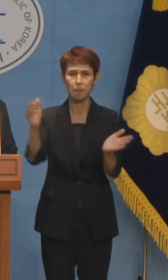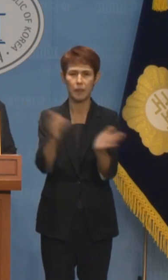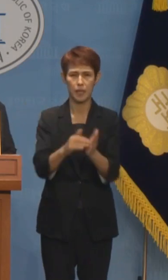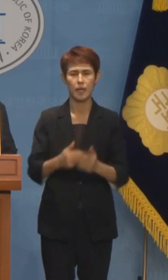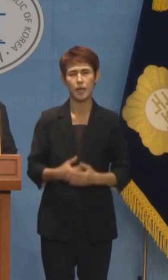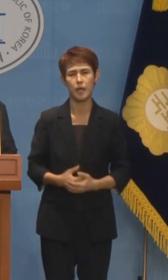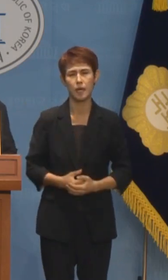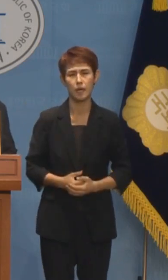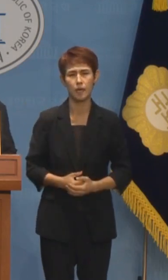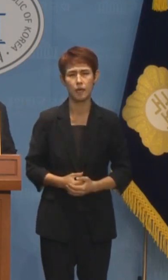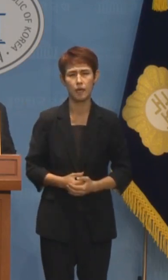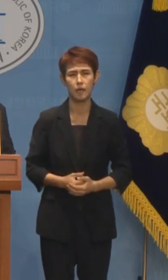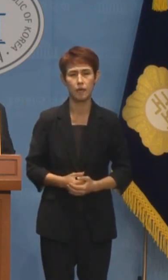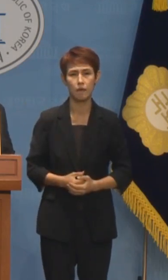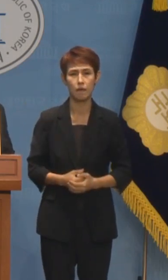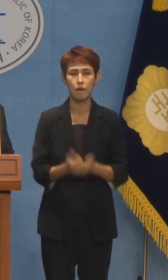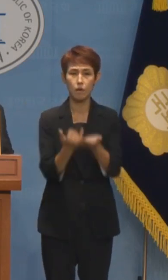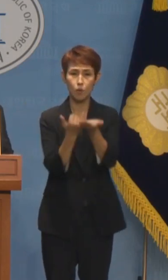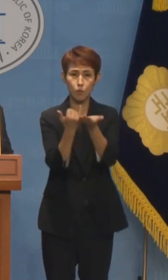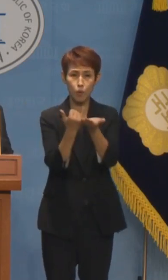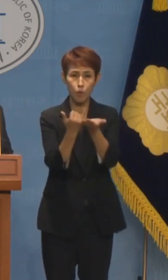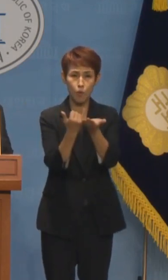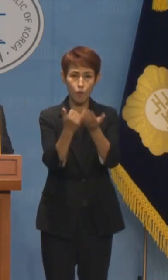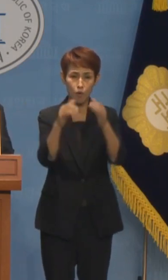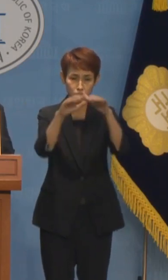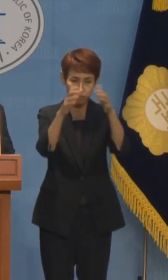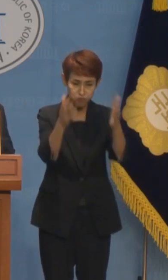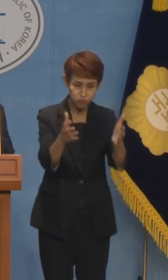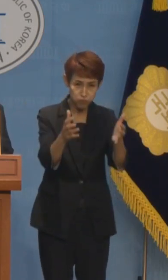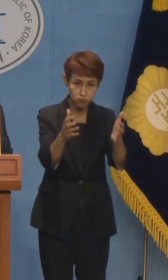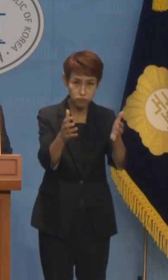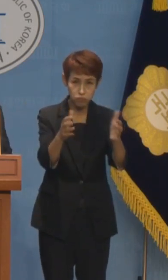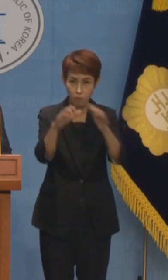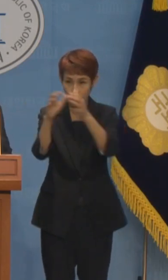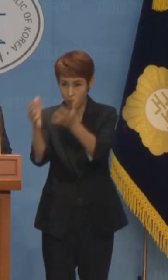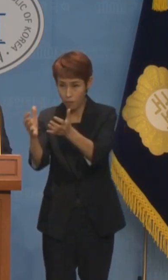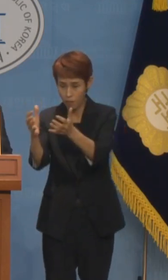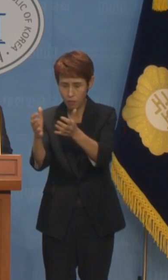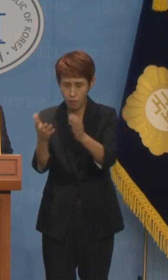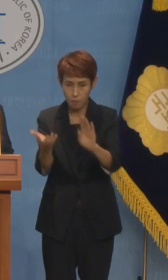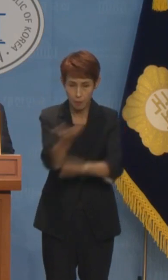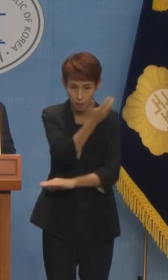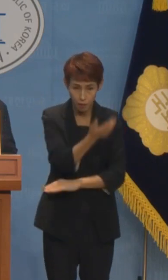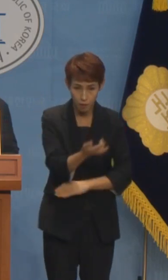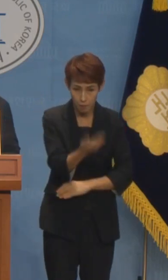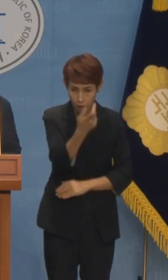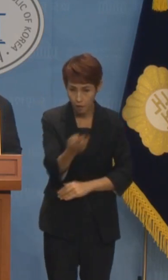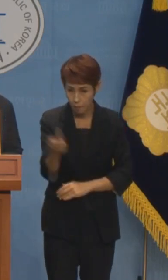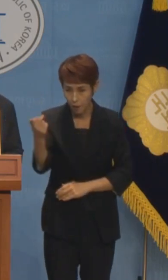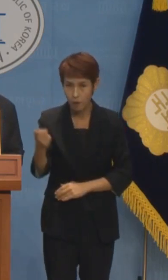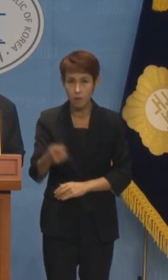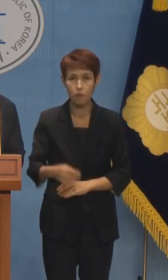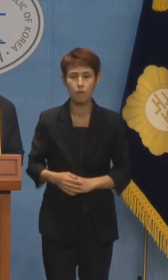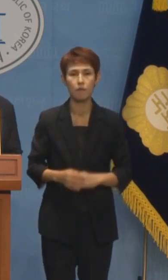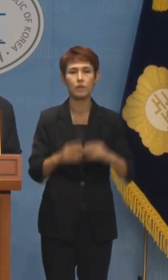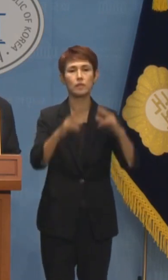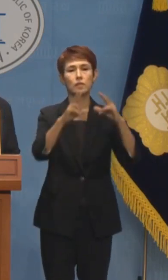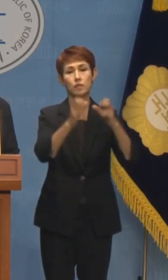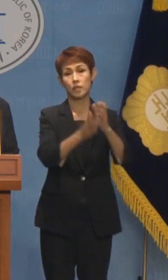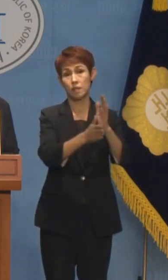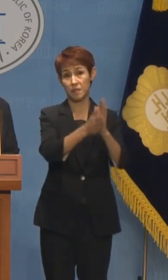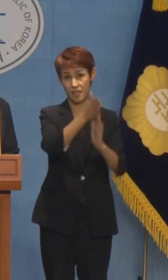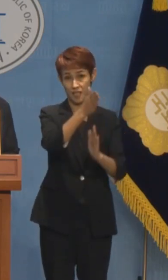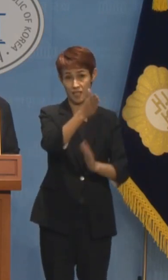만들었습니다 독도 조형물이 곳곳에서 설치되었던 조형물이 사라졌습니다 최근에는 성남시가